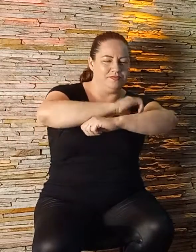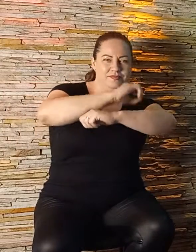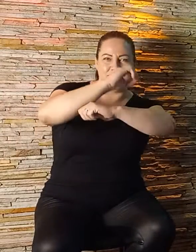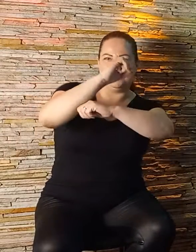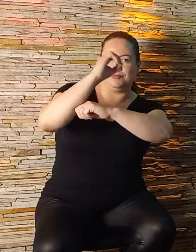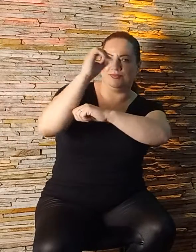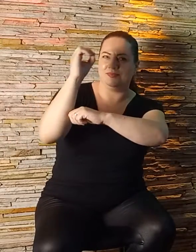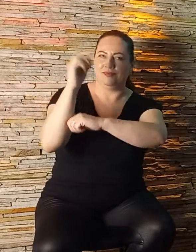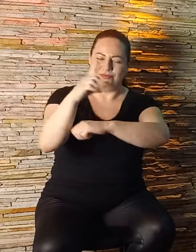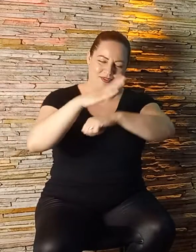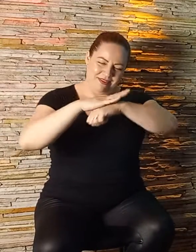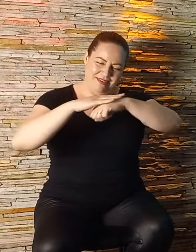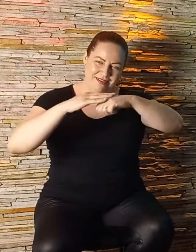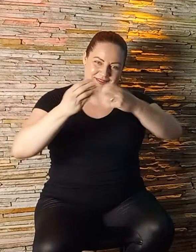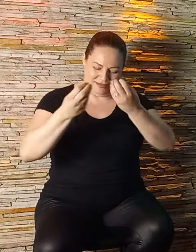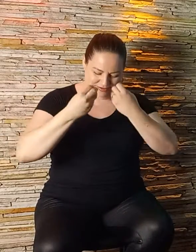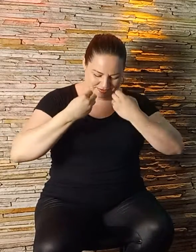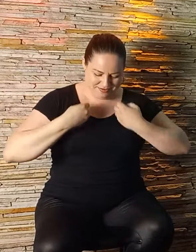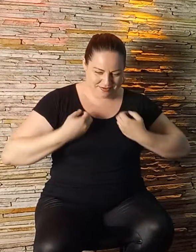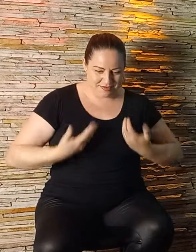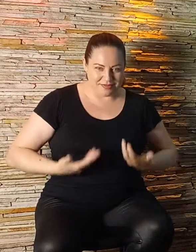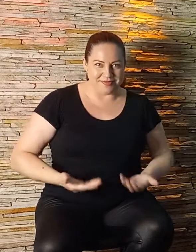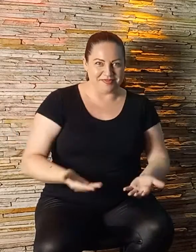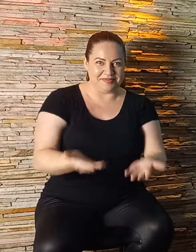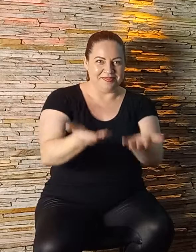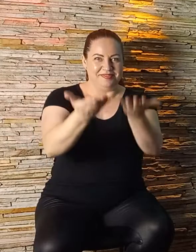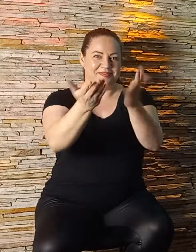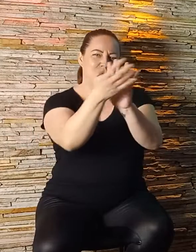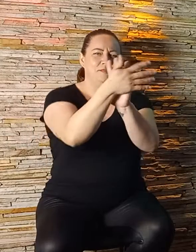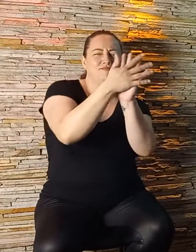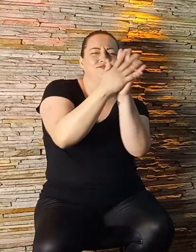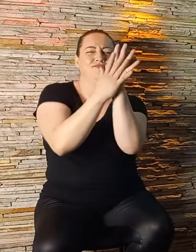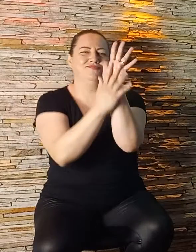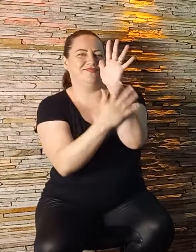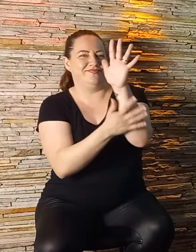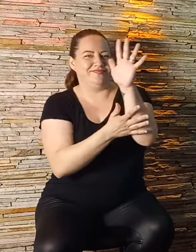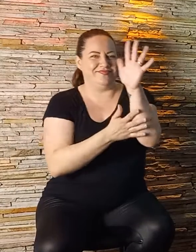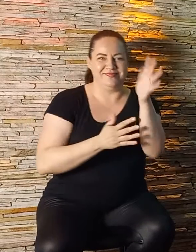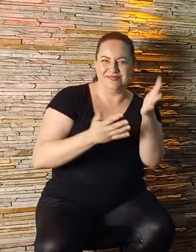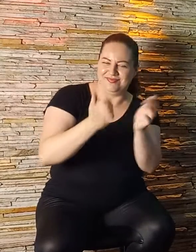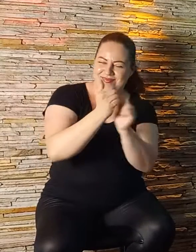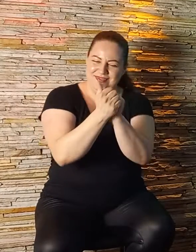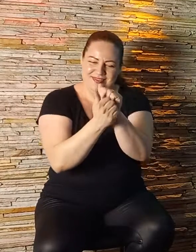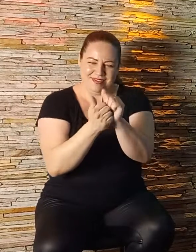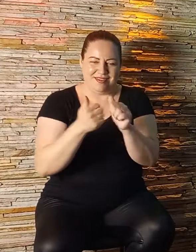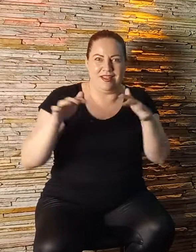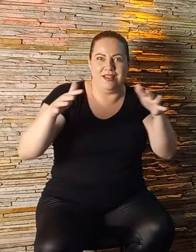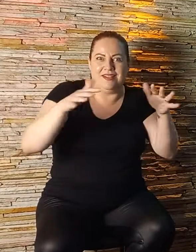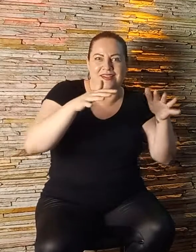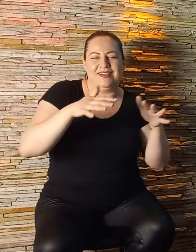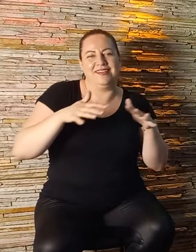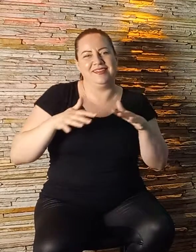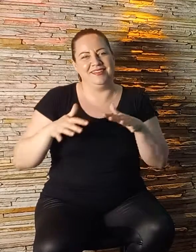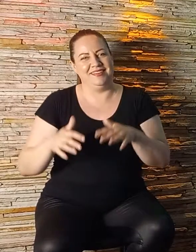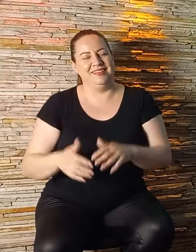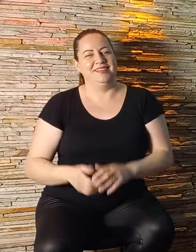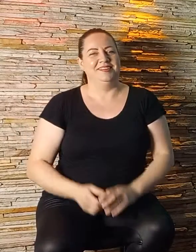amanhecer você vai avisar Todo carinho eu vou dar tanto para você deslizar tomar na minha quero ver se vai tremer